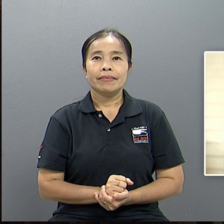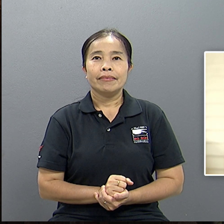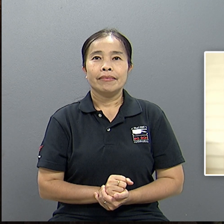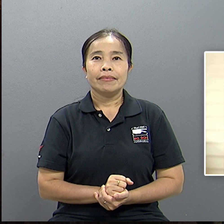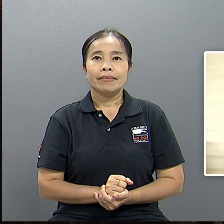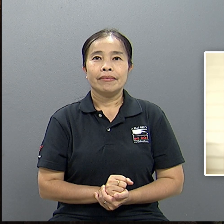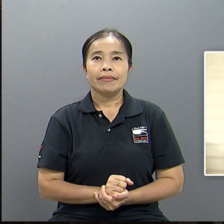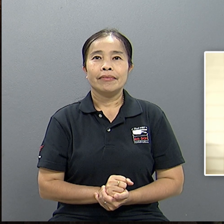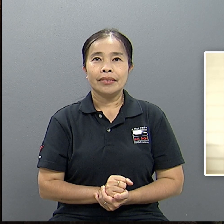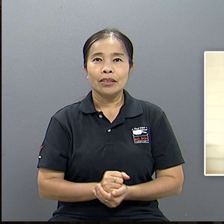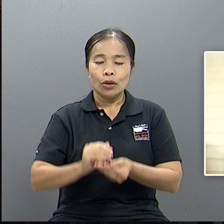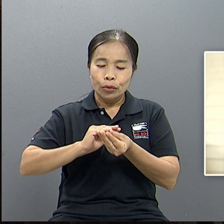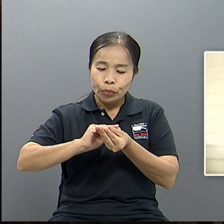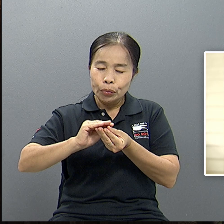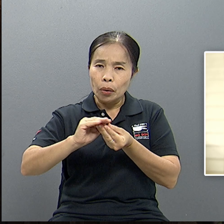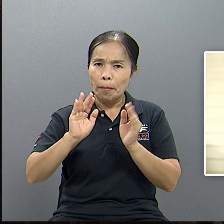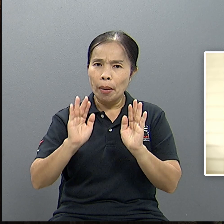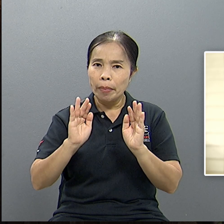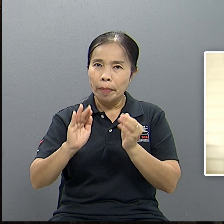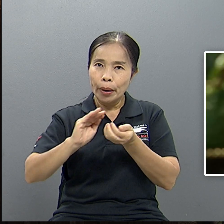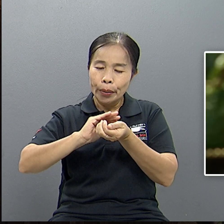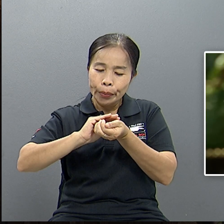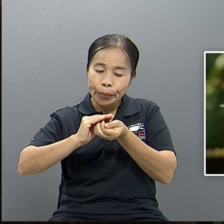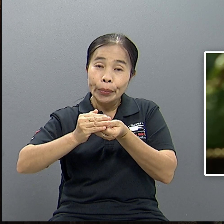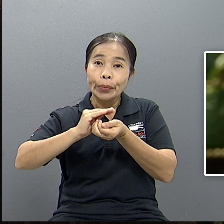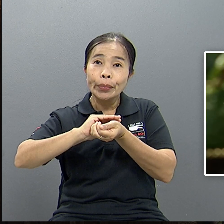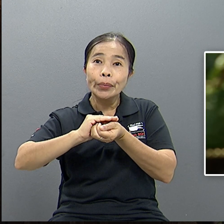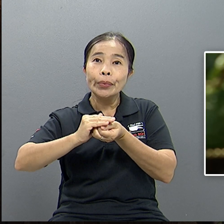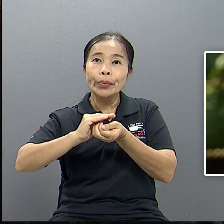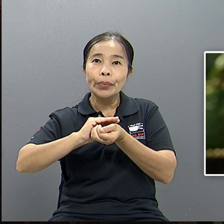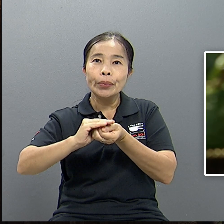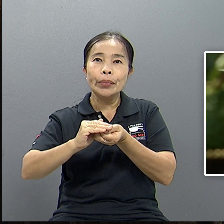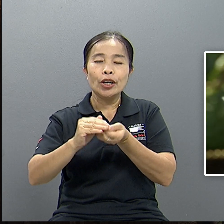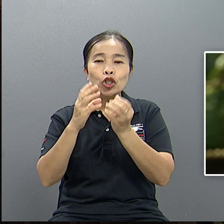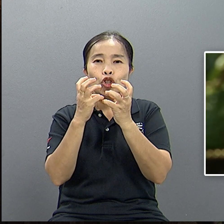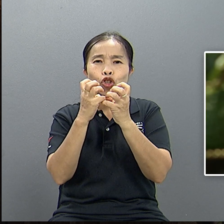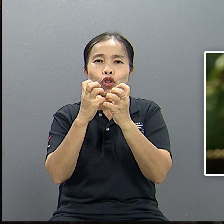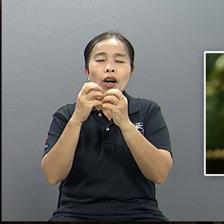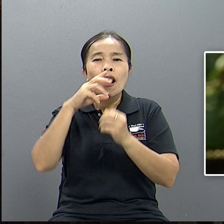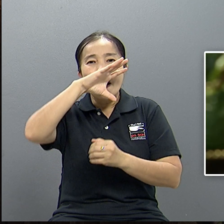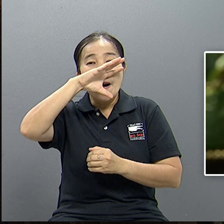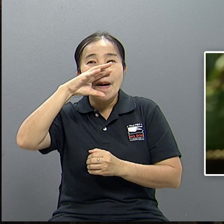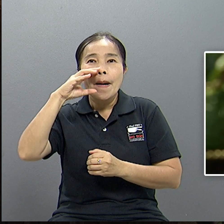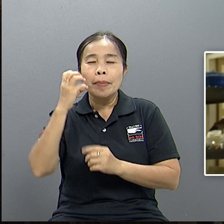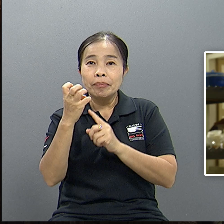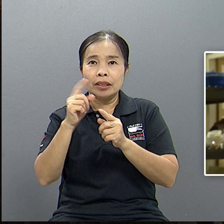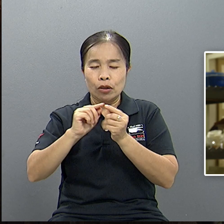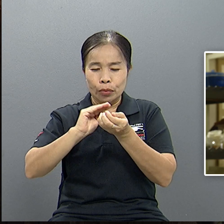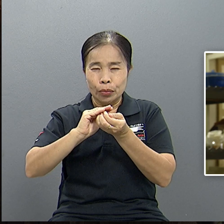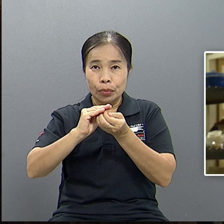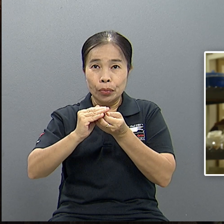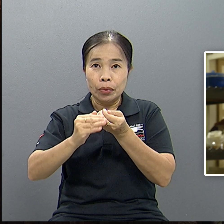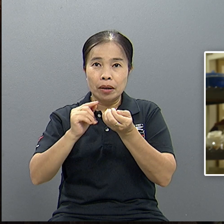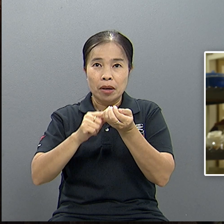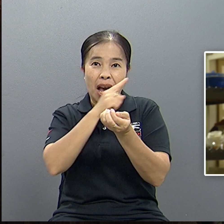ฝานผิวส้มซ่าต้องเบาๆมือหน่อยนะคะอย่างของคุณอ่อนน่ะดีแล้วค่ะระวังอย่าให้เปลือกขาวติด